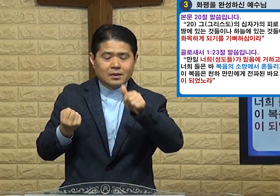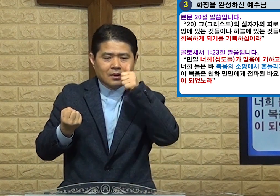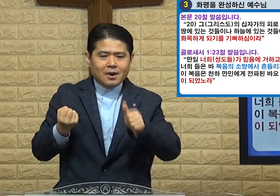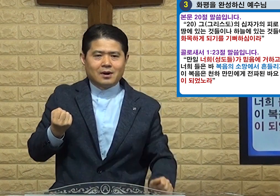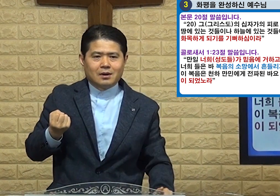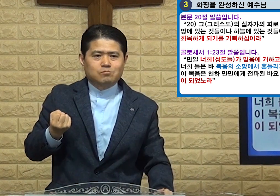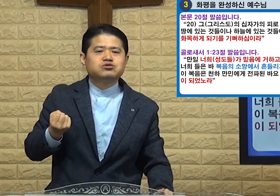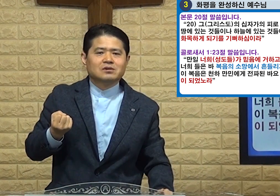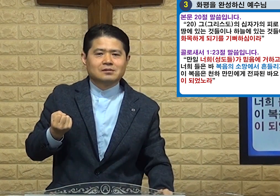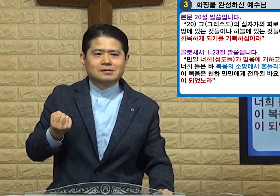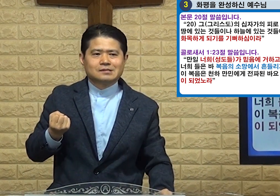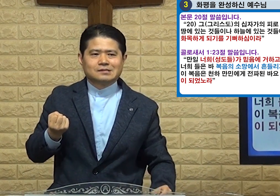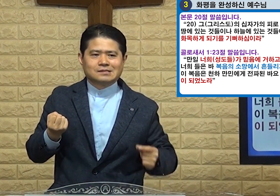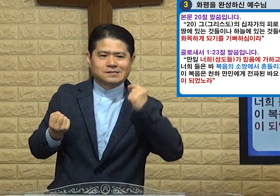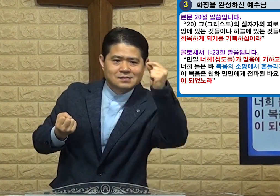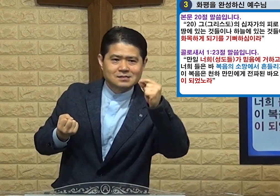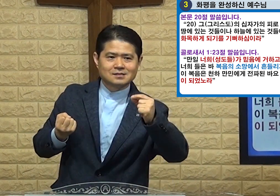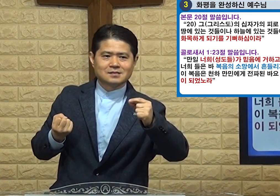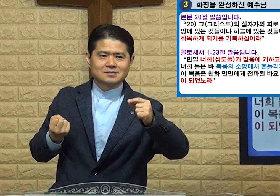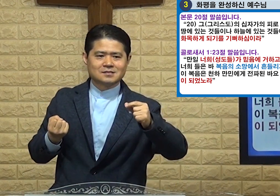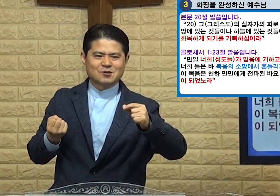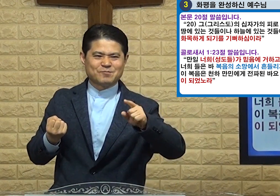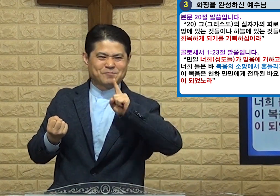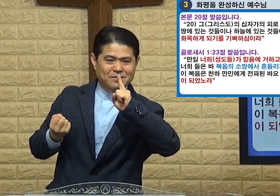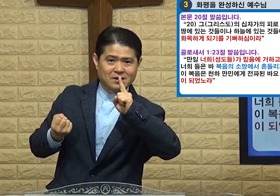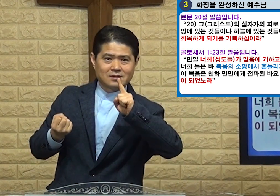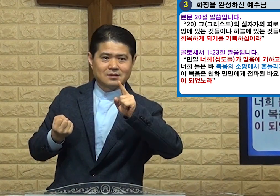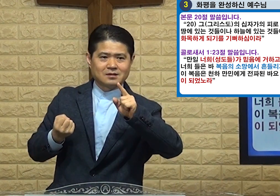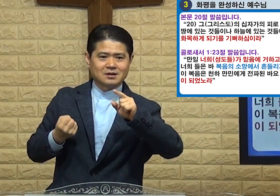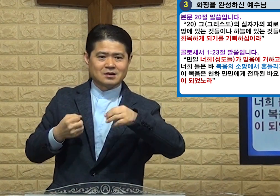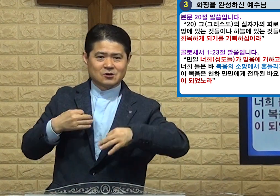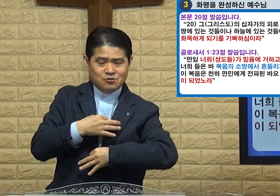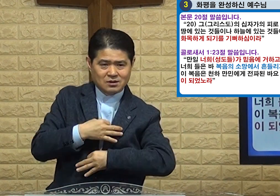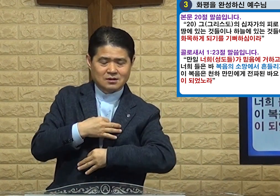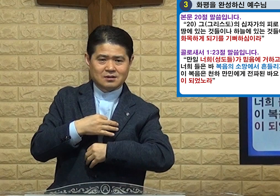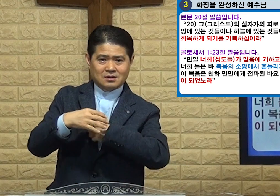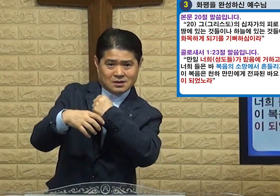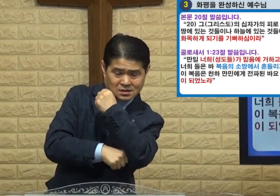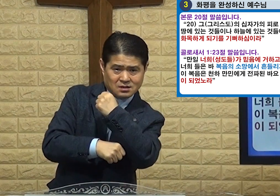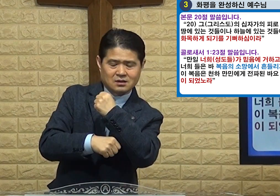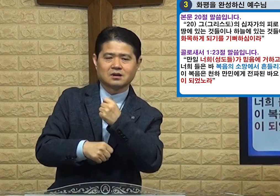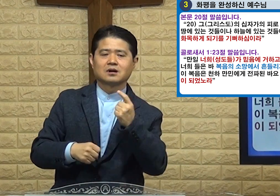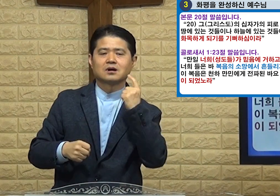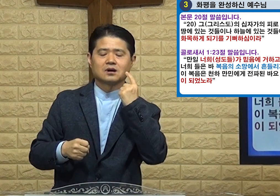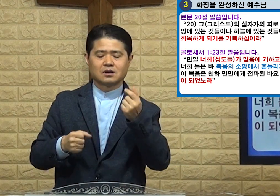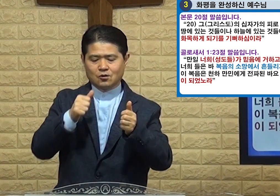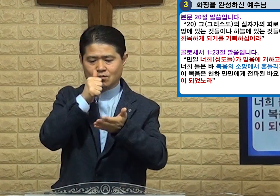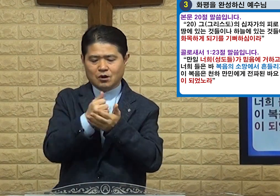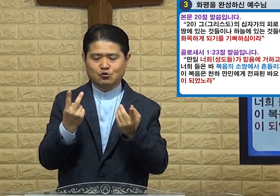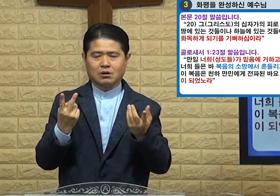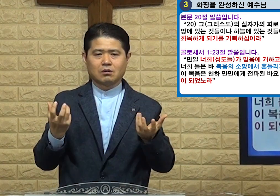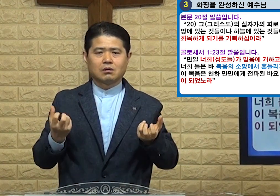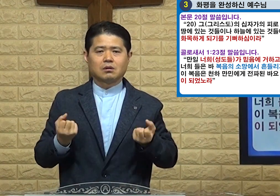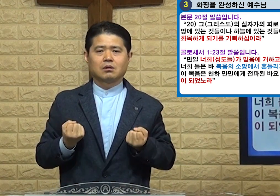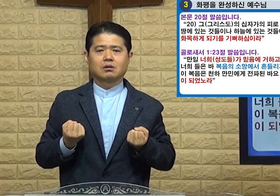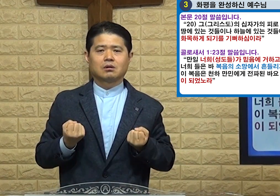우리가 이 아담과 하와 때로부터 가지고 왔던 그런 시기와 질투, 이 불의, 그런 것들을 가지고